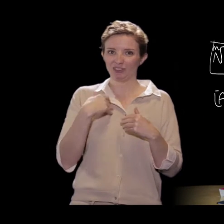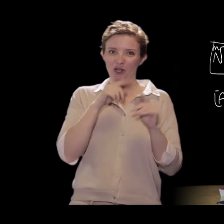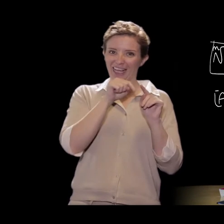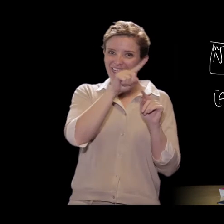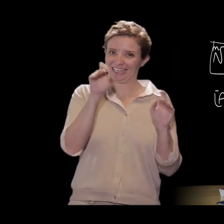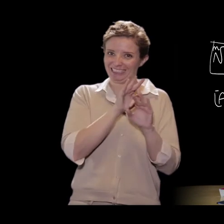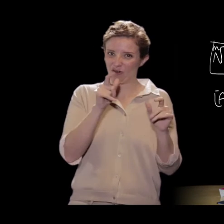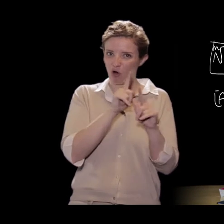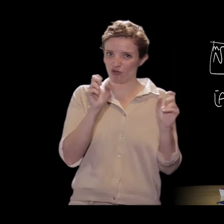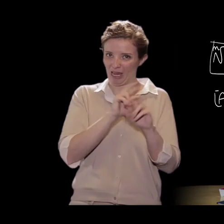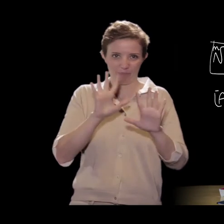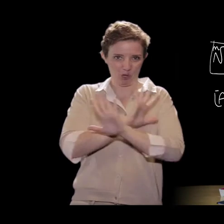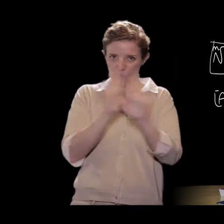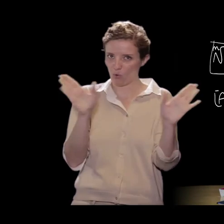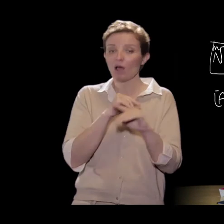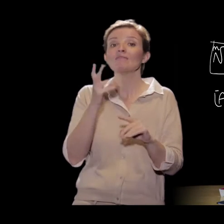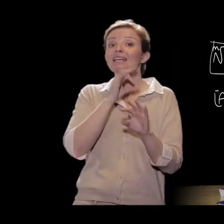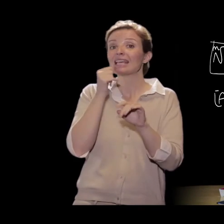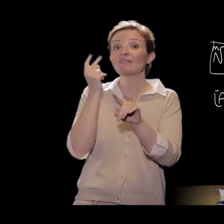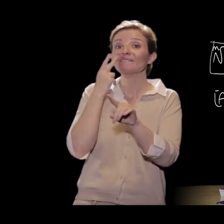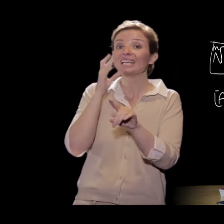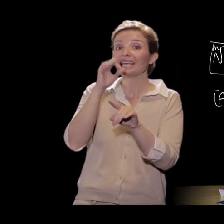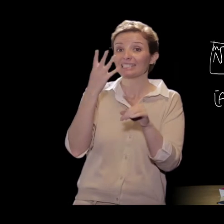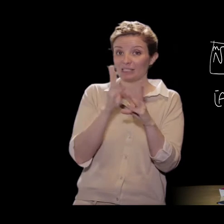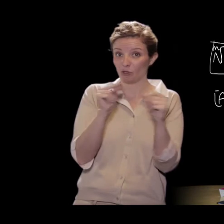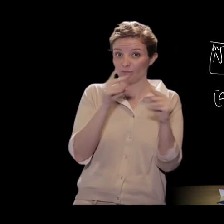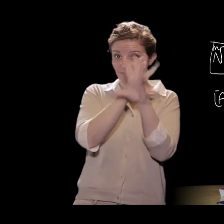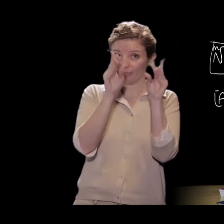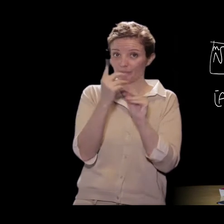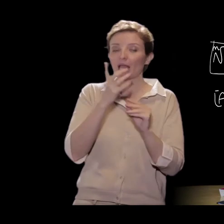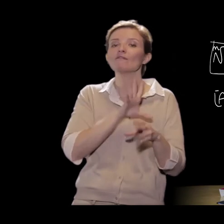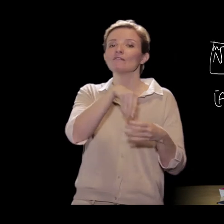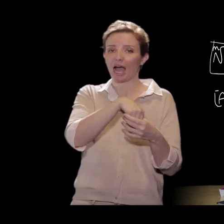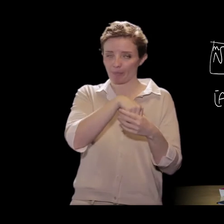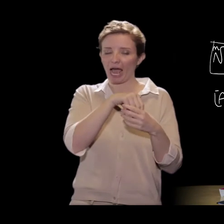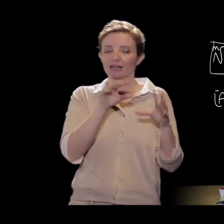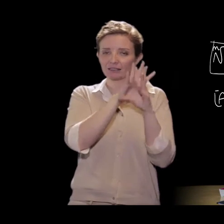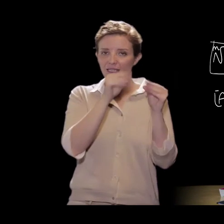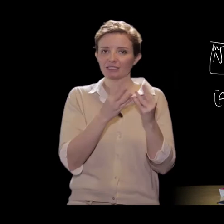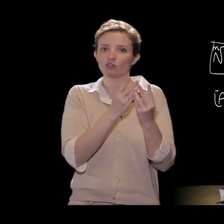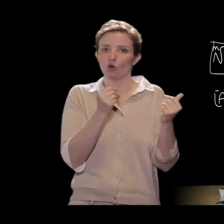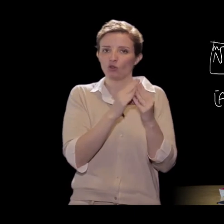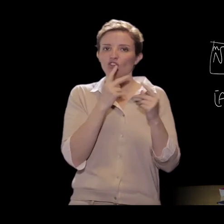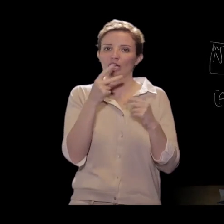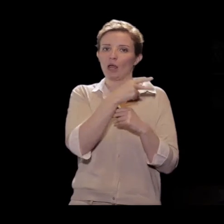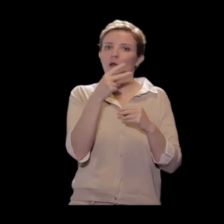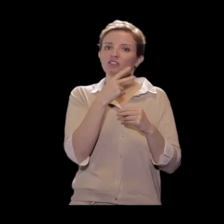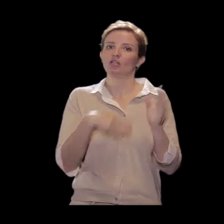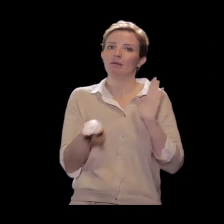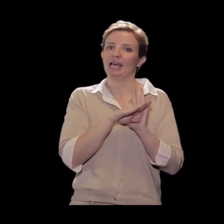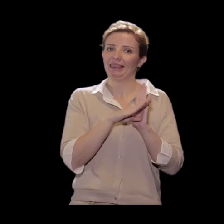radicale verificare se queste eh facciano parte effettivamente dell'insieme delle soluzioni dell'equazione di